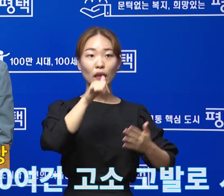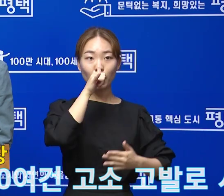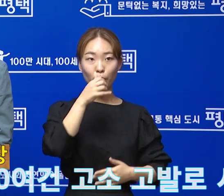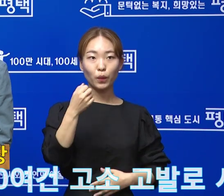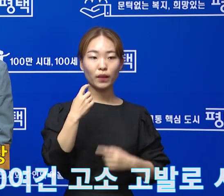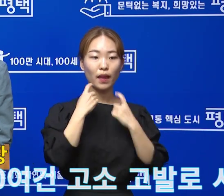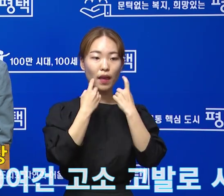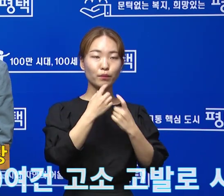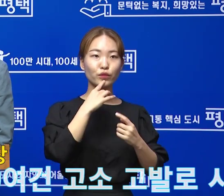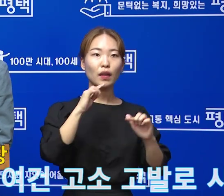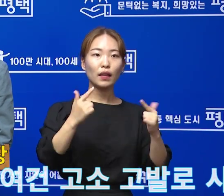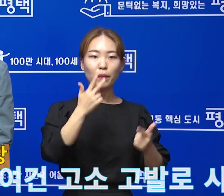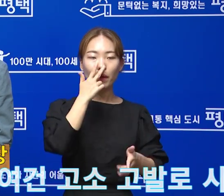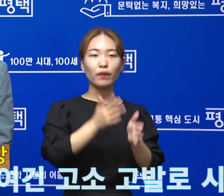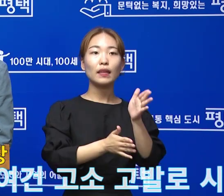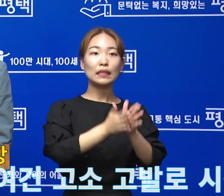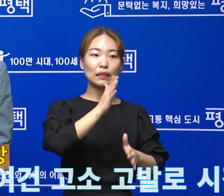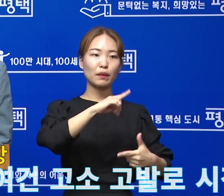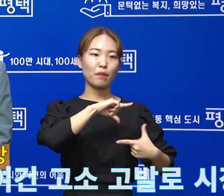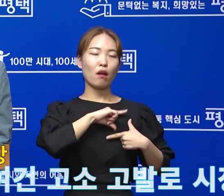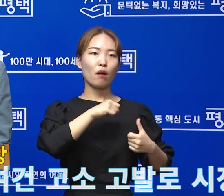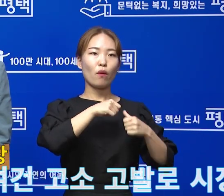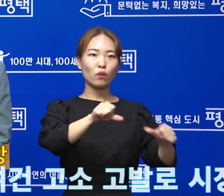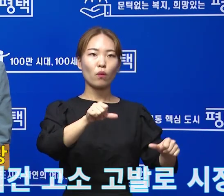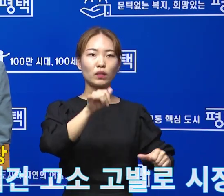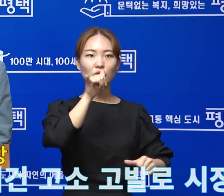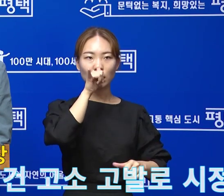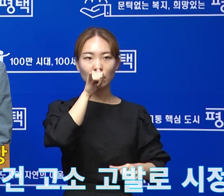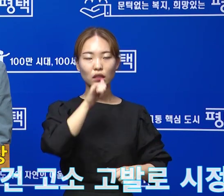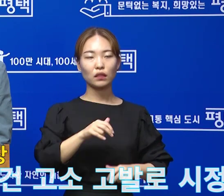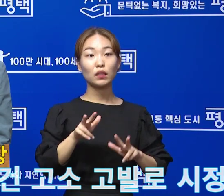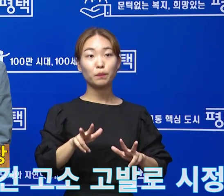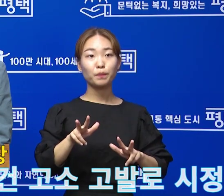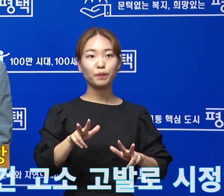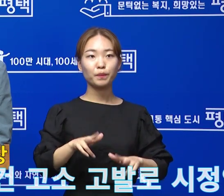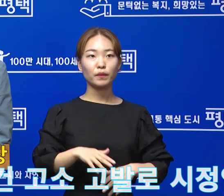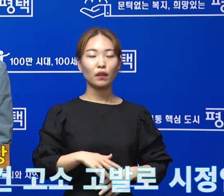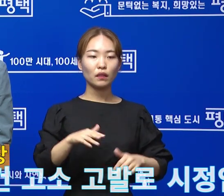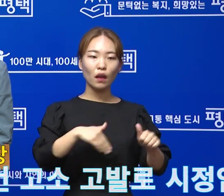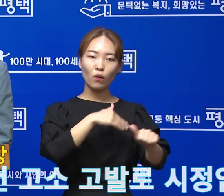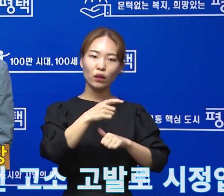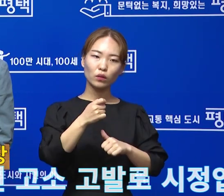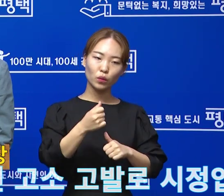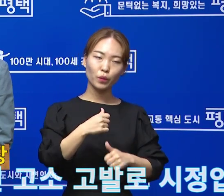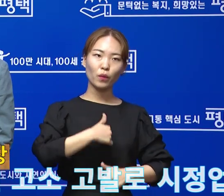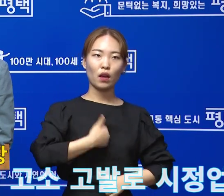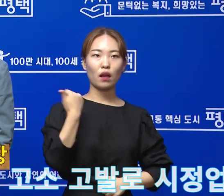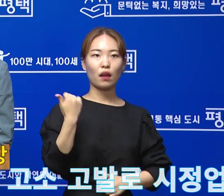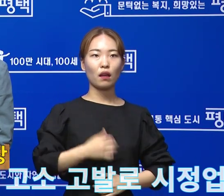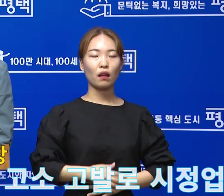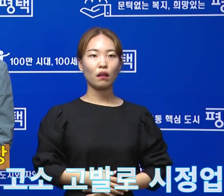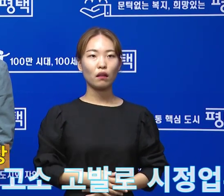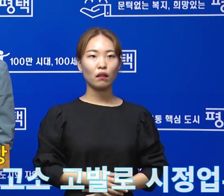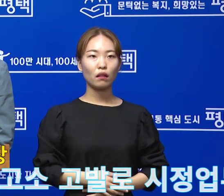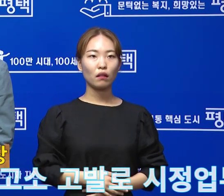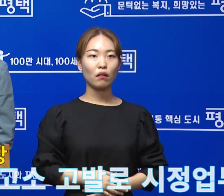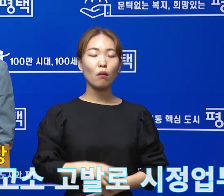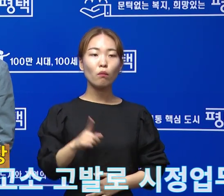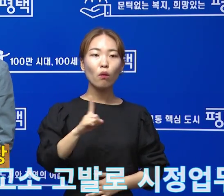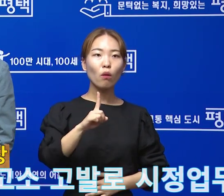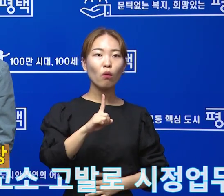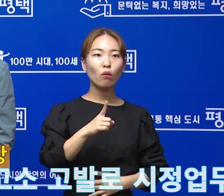평택시 명예를 심각하게 훼손시켰다는 현실이 개탄스럽습니다. 누구를 위해,